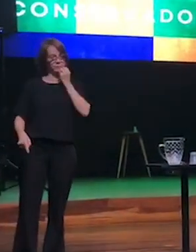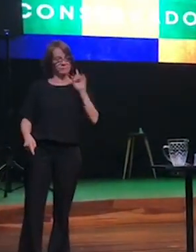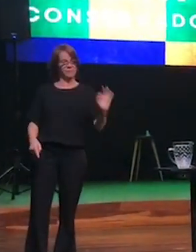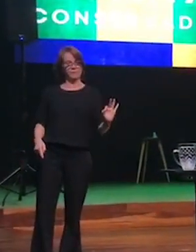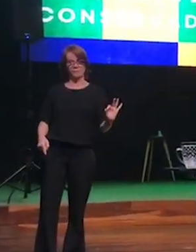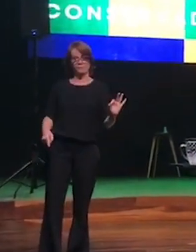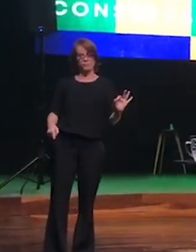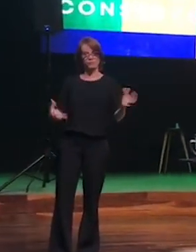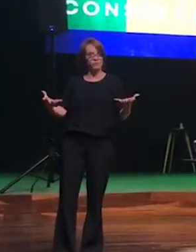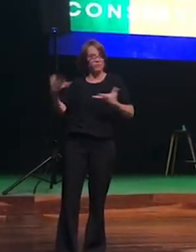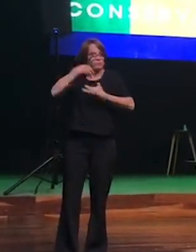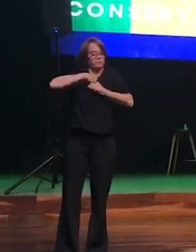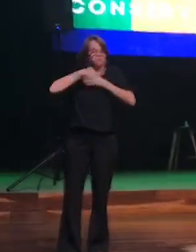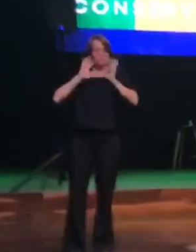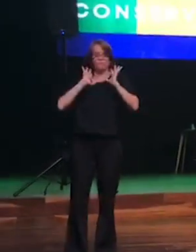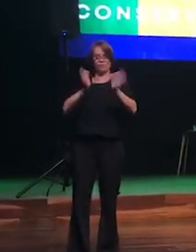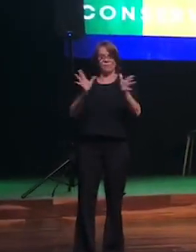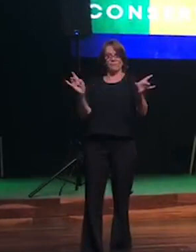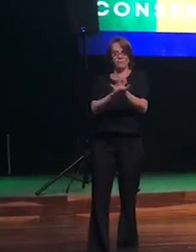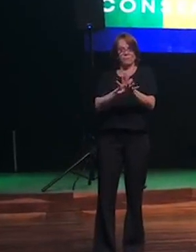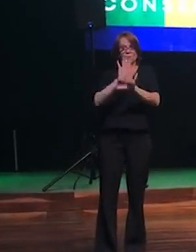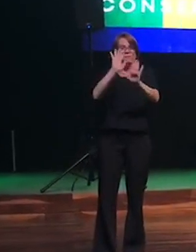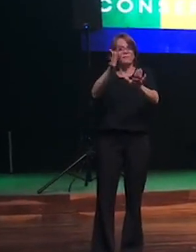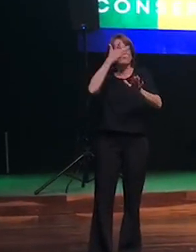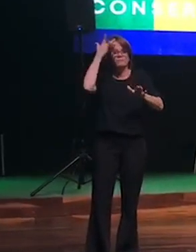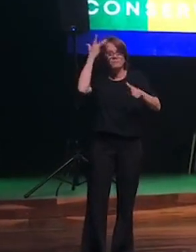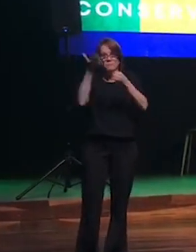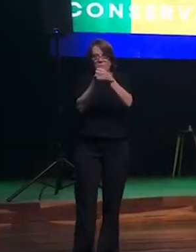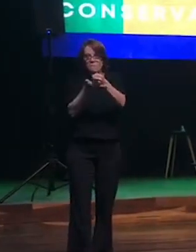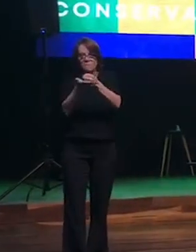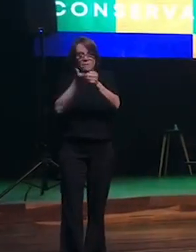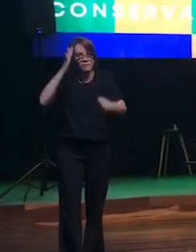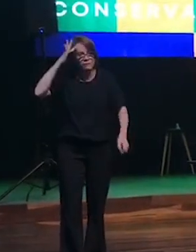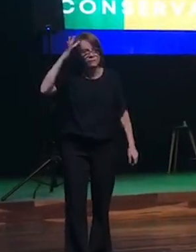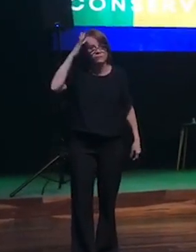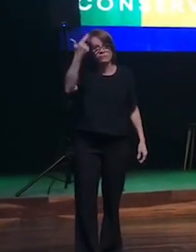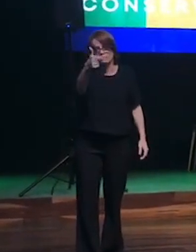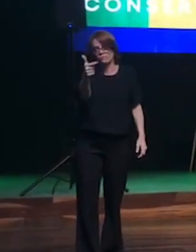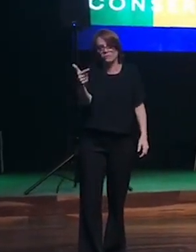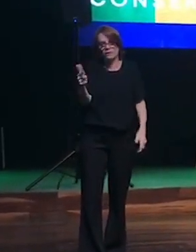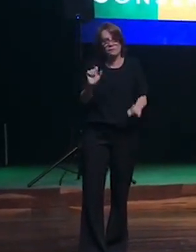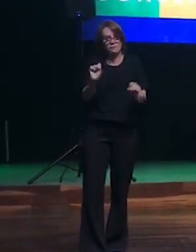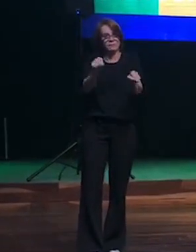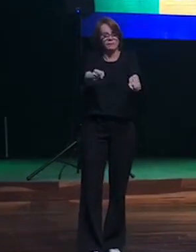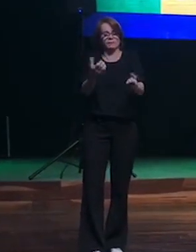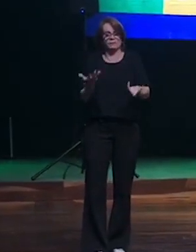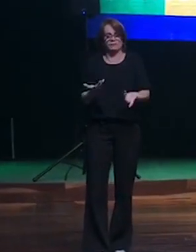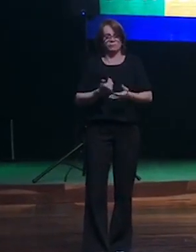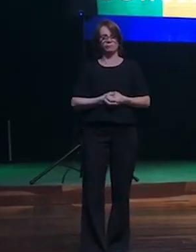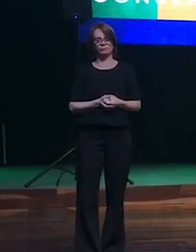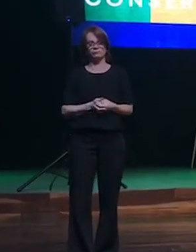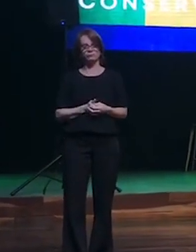É instinto. Mas as pessoas não têm fundamento teórico para defender isso.